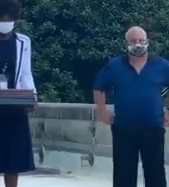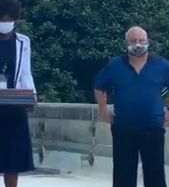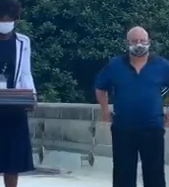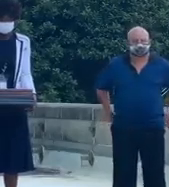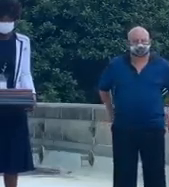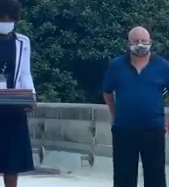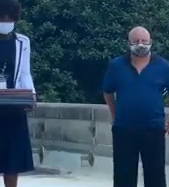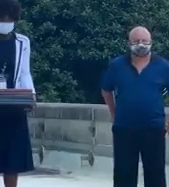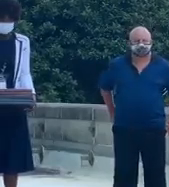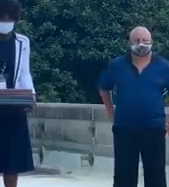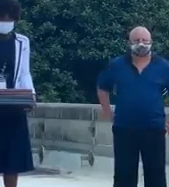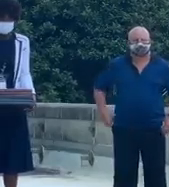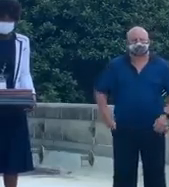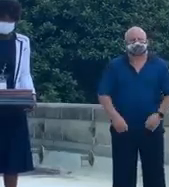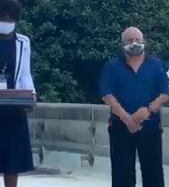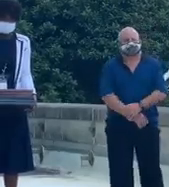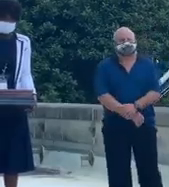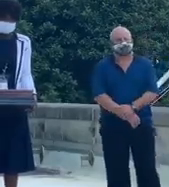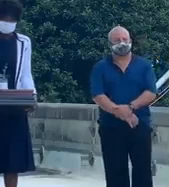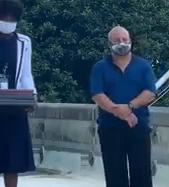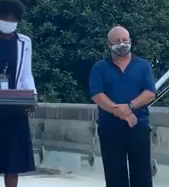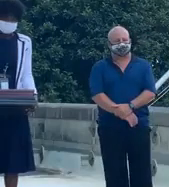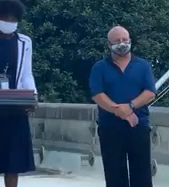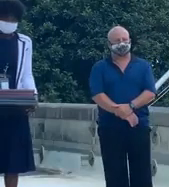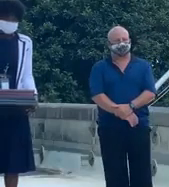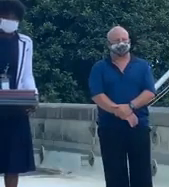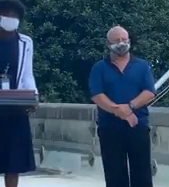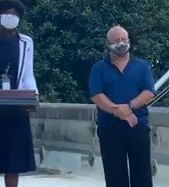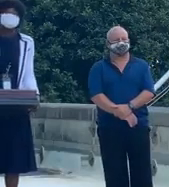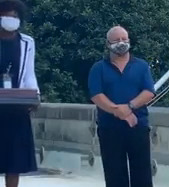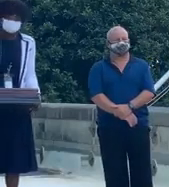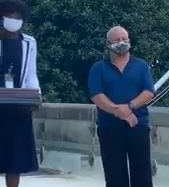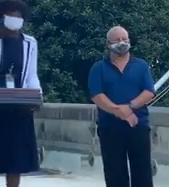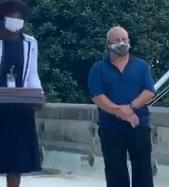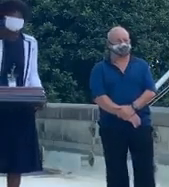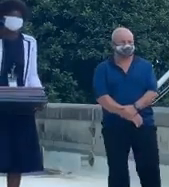Presentamos a Madison el baile de Madison. Muchas gracias.